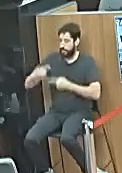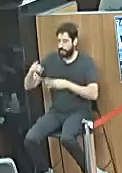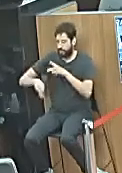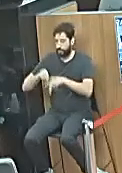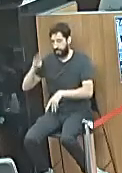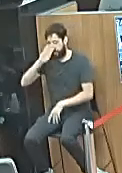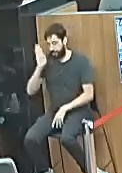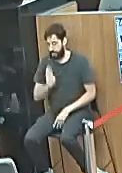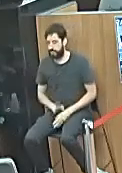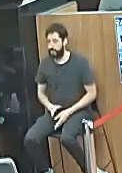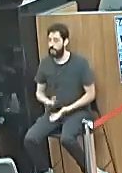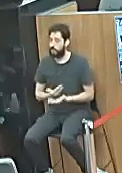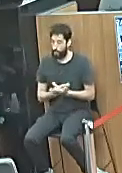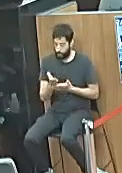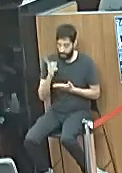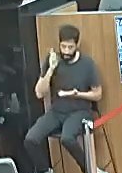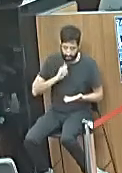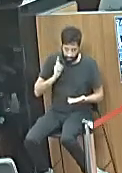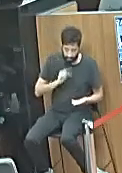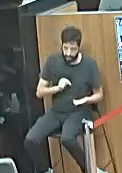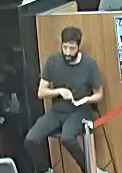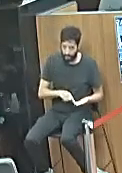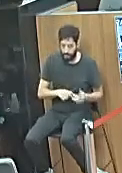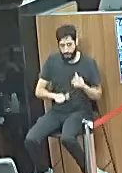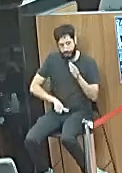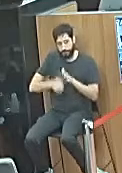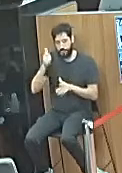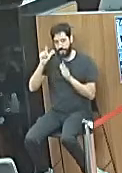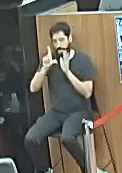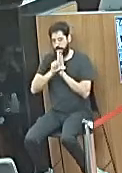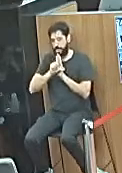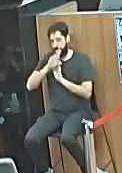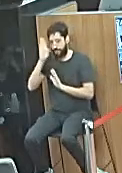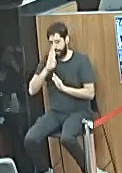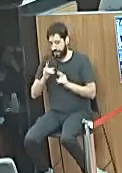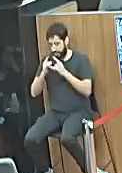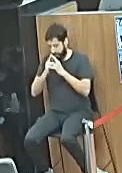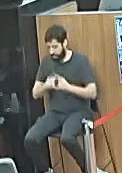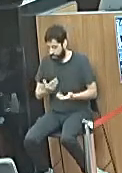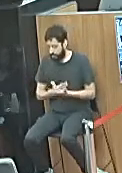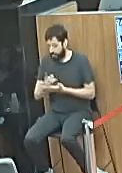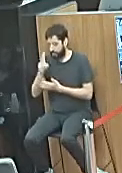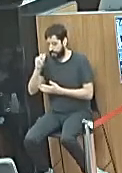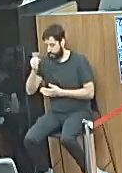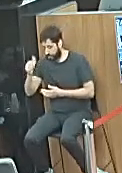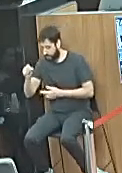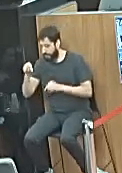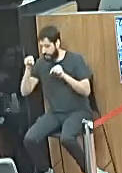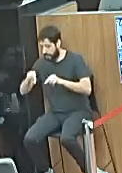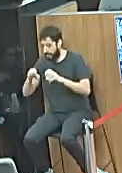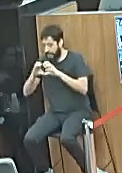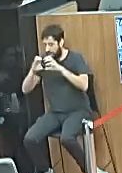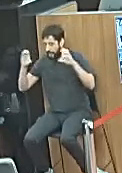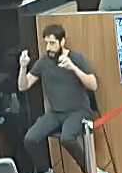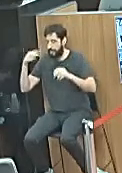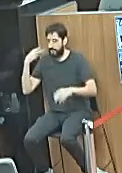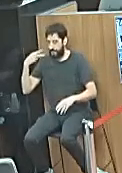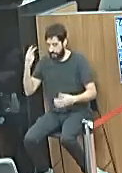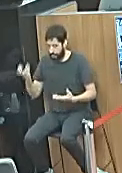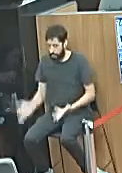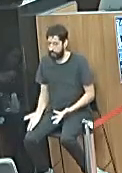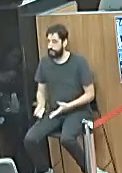elas começam aqui em minas primeira lei para o circo no brasil começa em 2010 aqui na nossa câmara dos vereadores